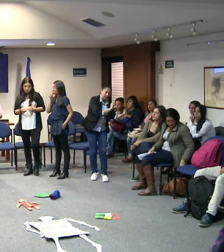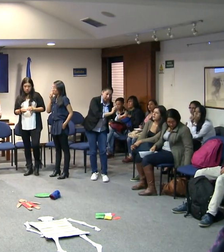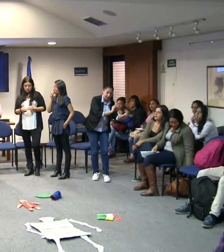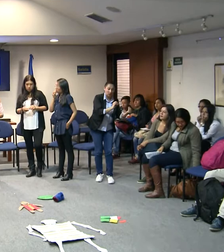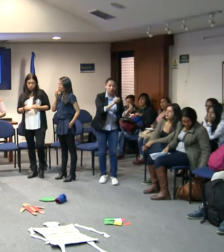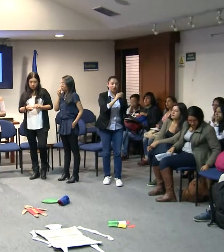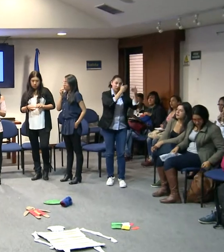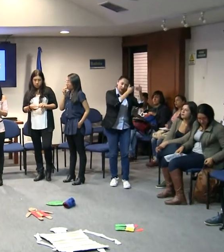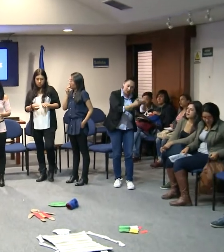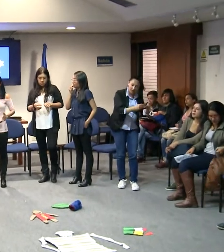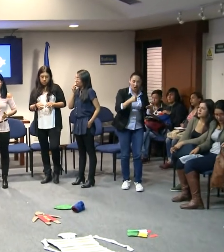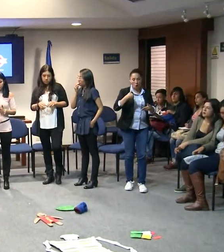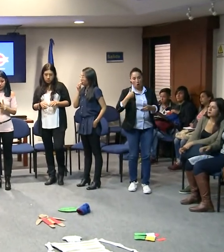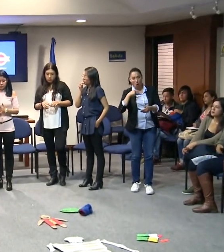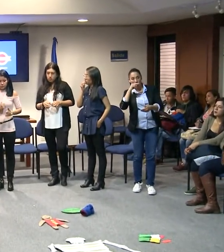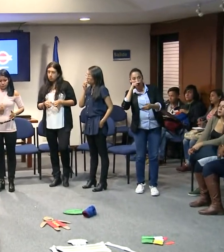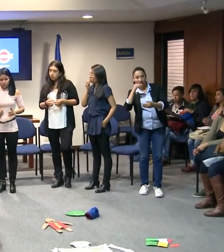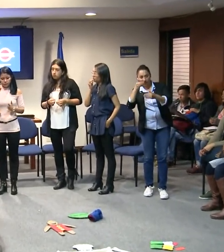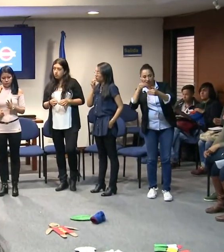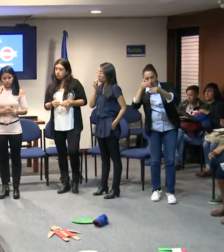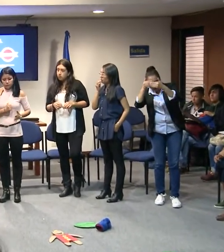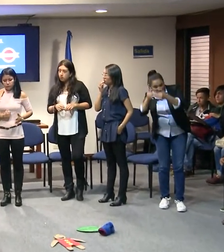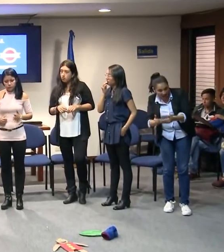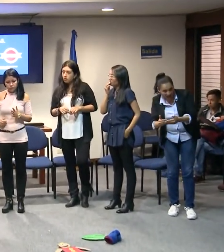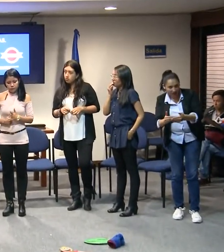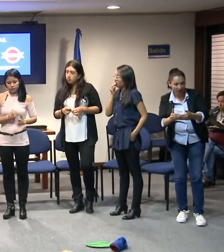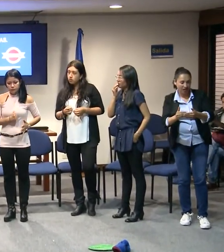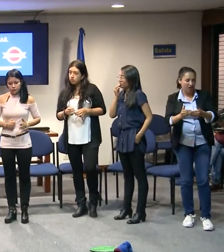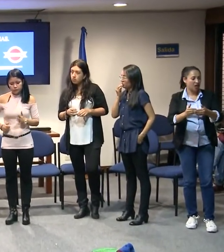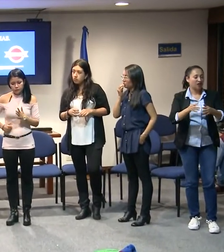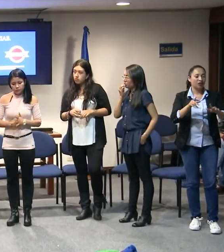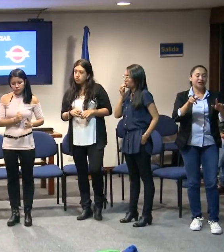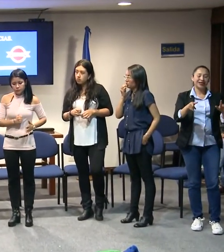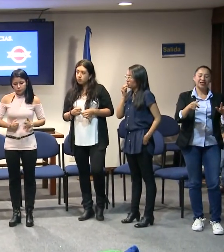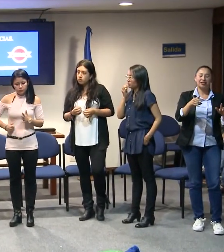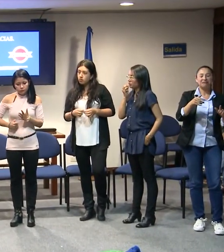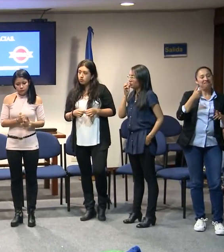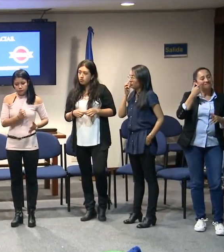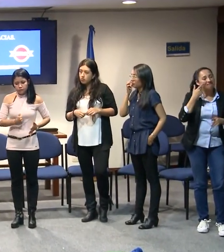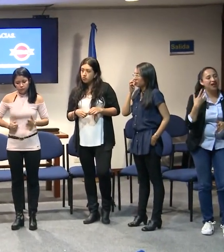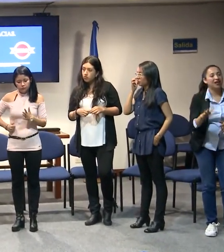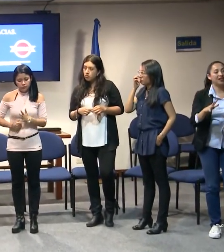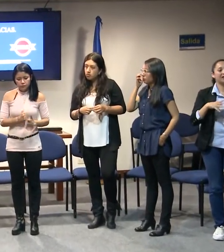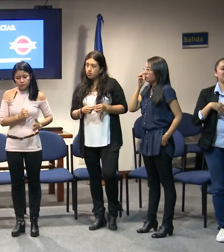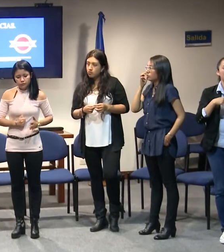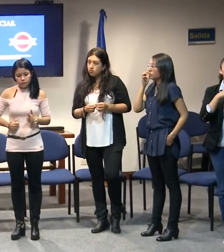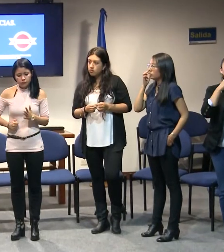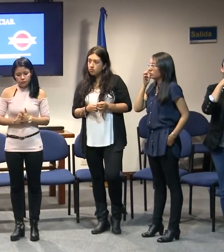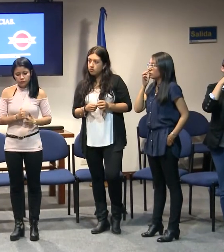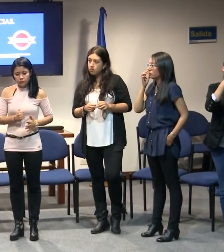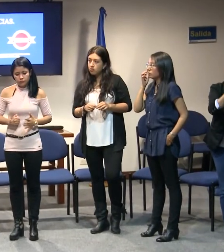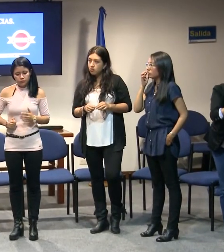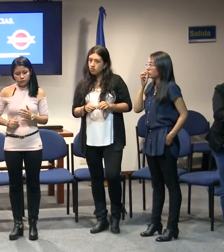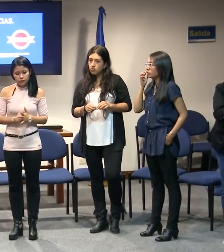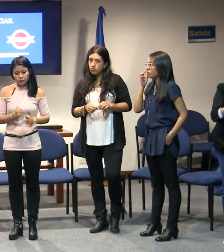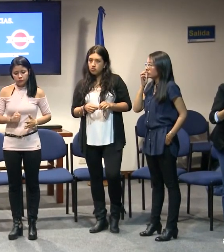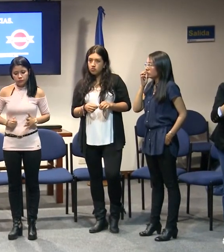que el material o las historias pues están dirigidas un poco más a lo infantil. Entonces digamos que sí nos causa como